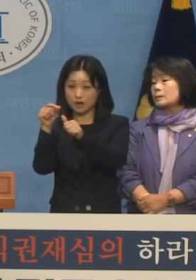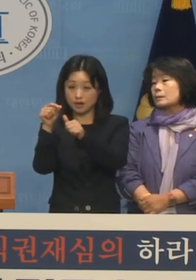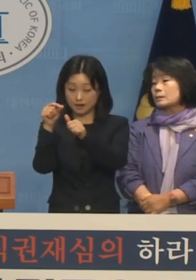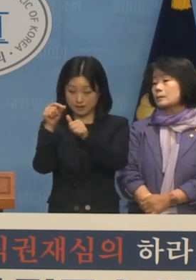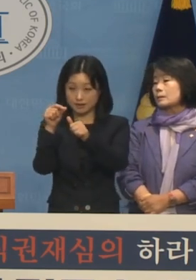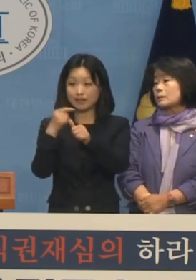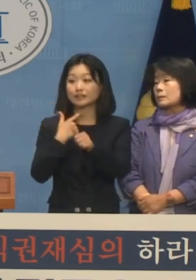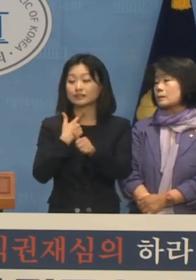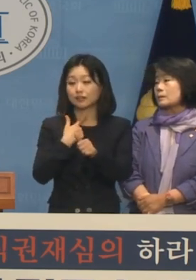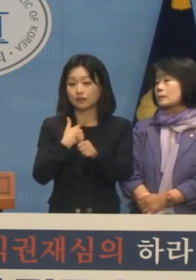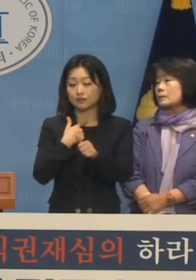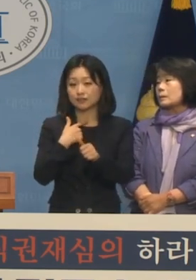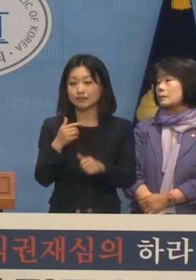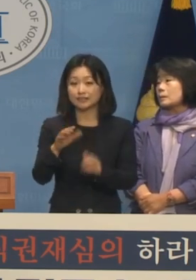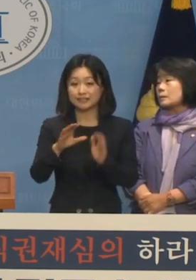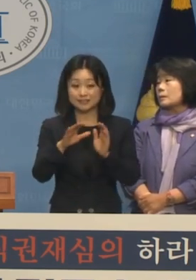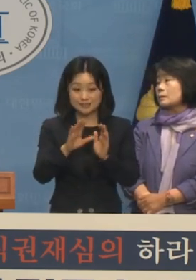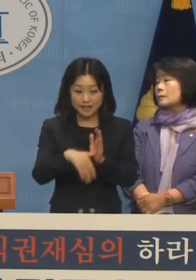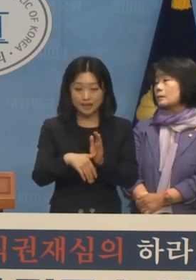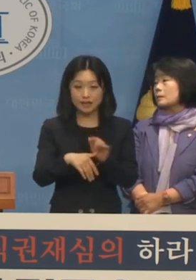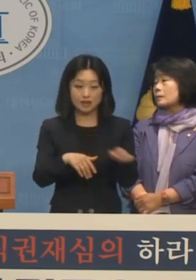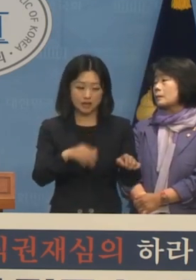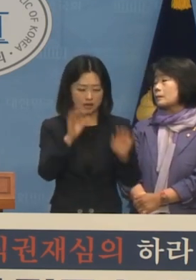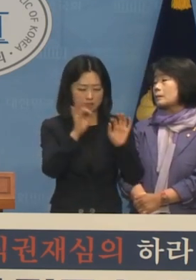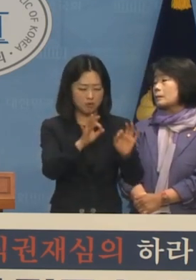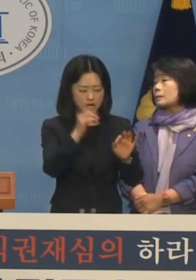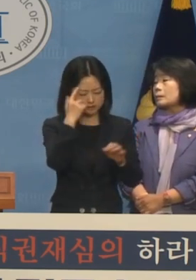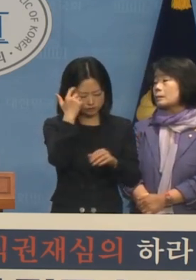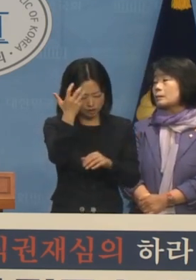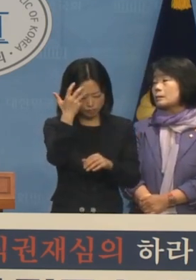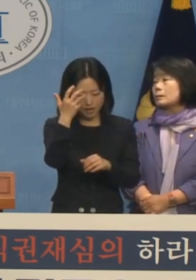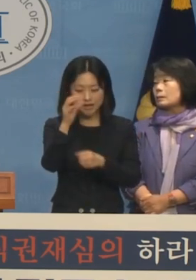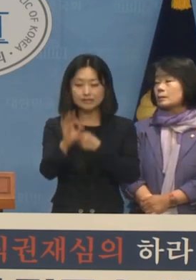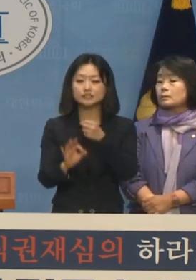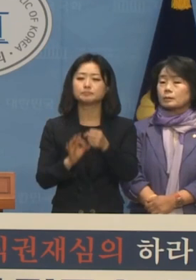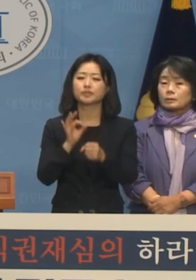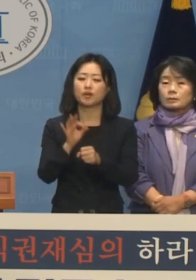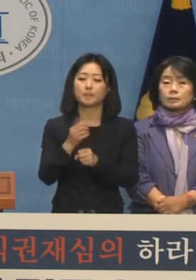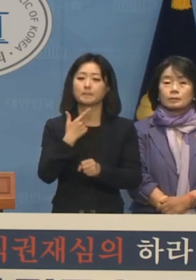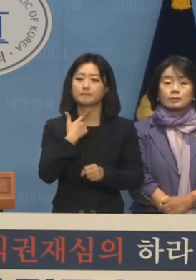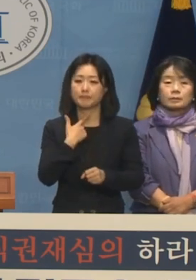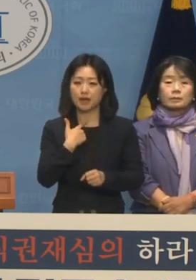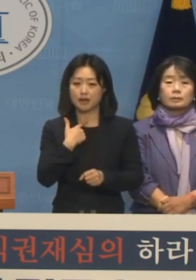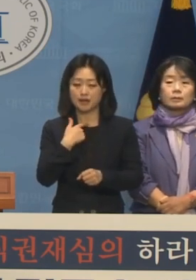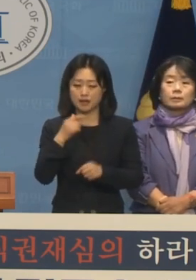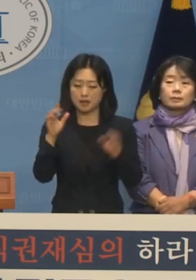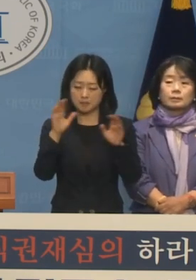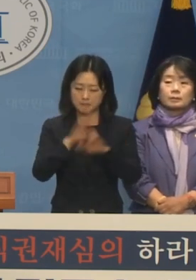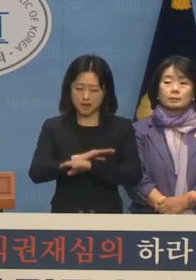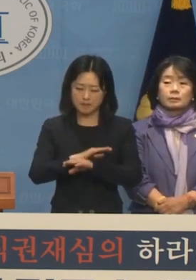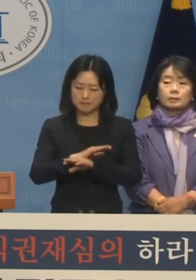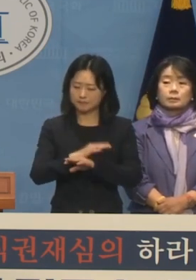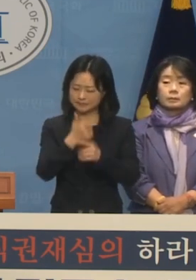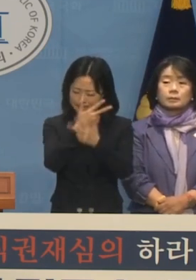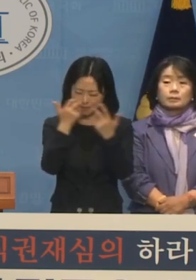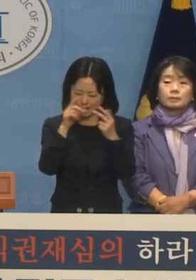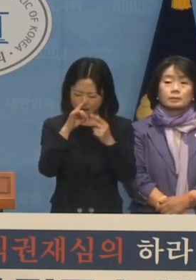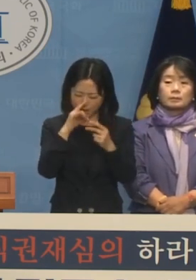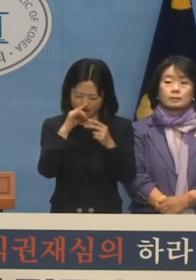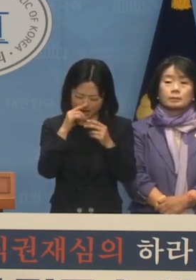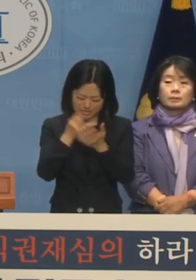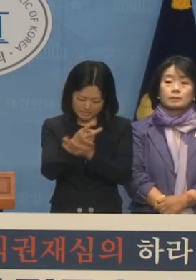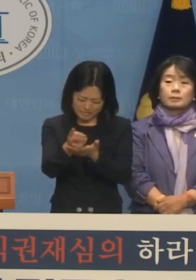빠져나오신, 하지만 그 생존의 아픔 때문에 여전히 10년 동안 트라우마를 겪고 계시면서 매일 밤 잠 못 드시고 고통의